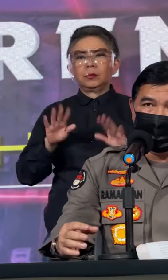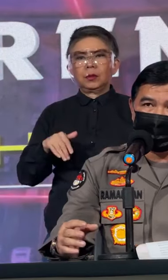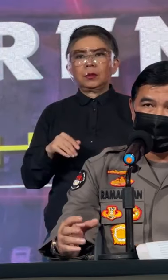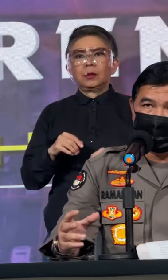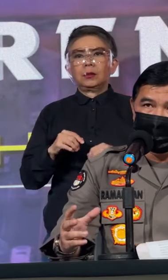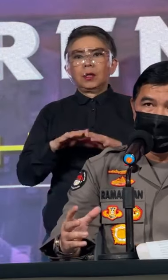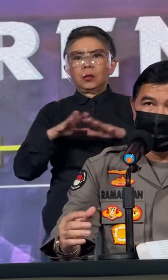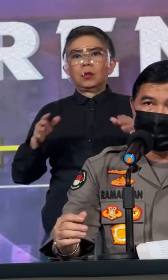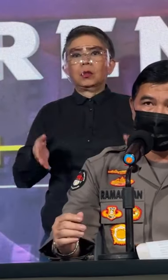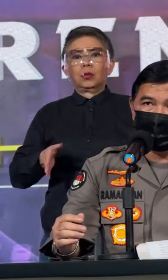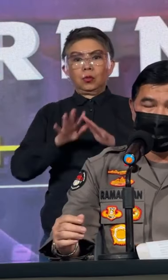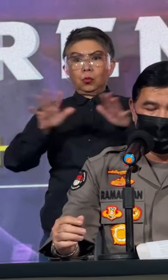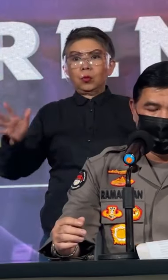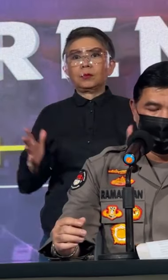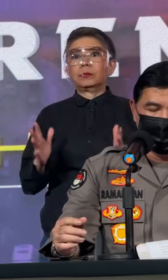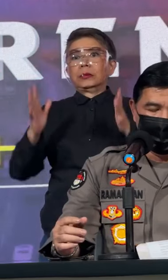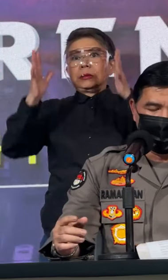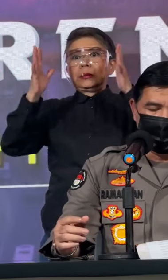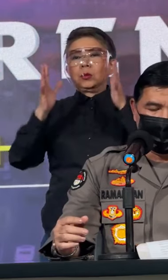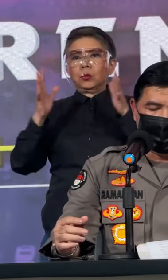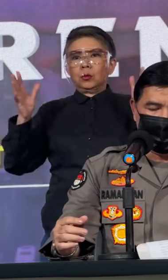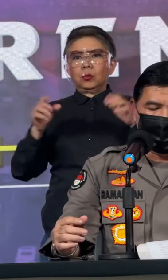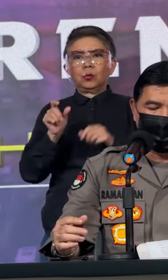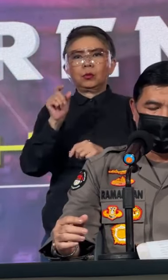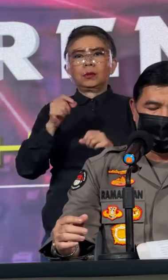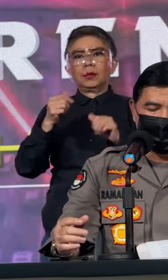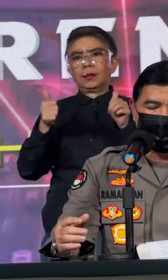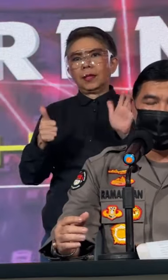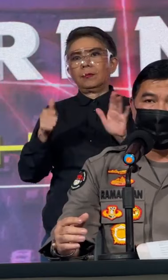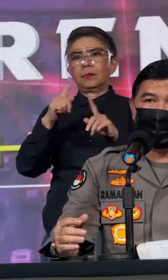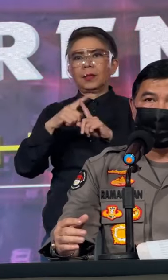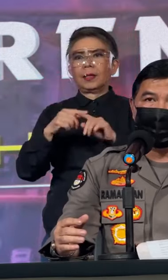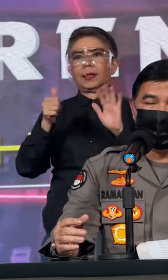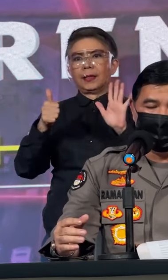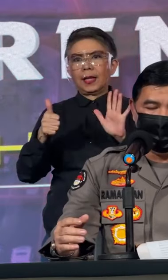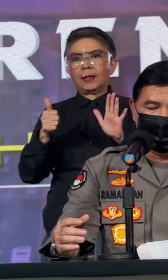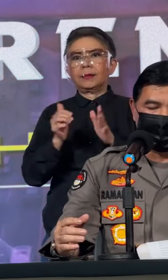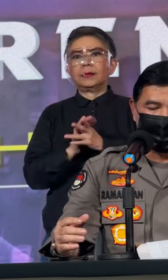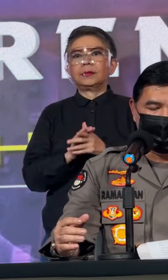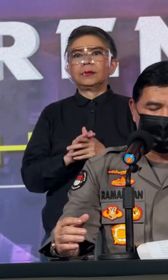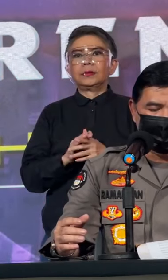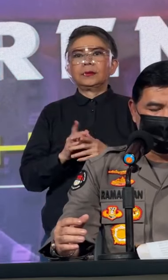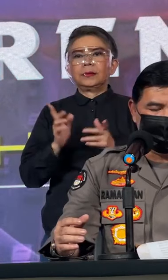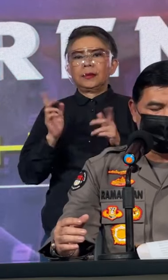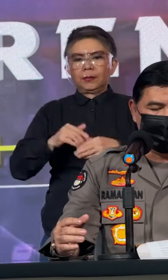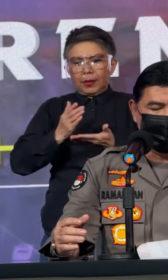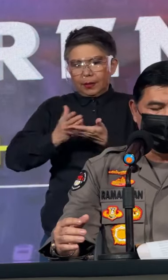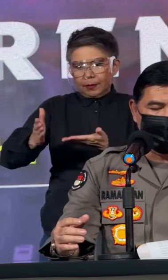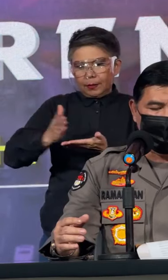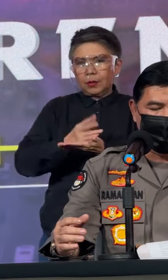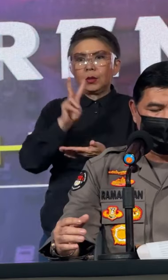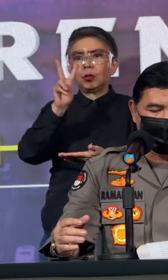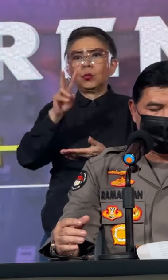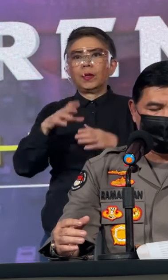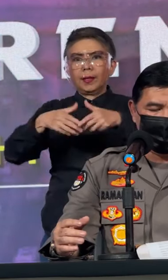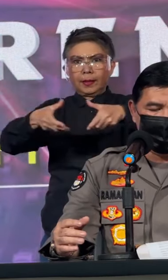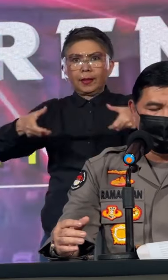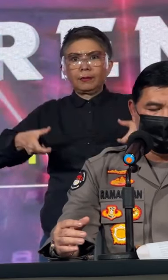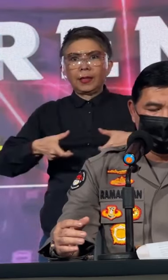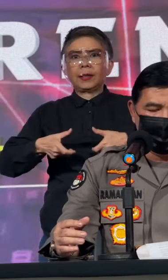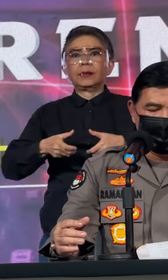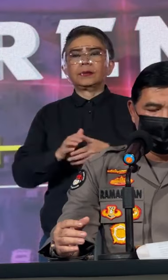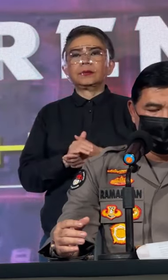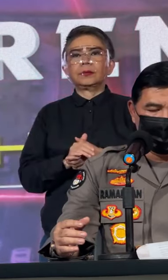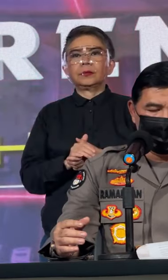kemudian luas gedung ukuran 6x6 yang terbagi menjadi 2 kamar